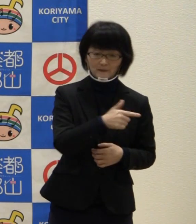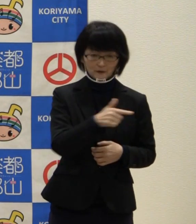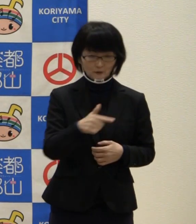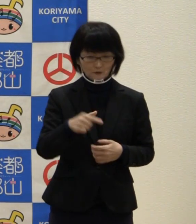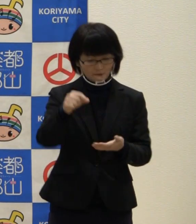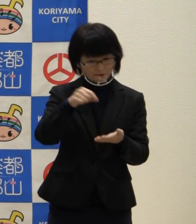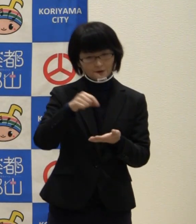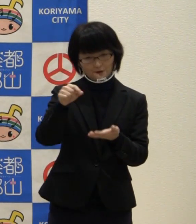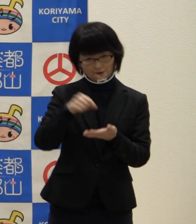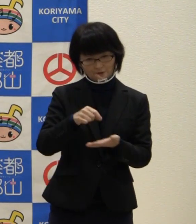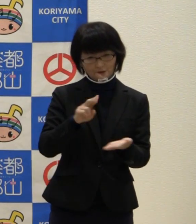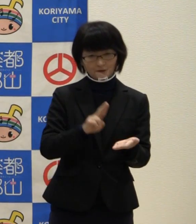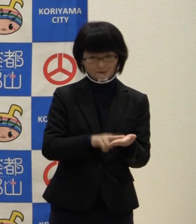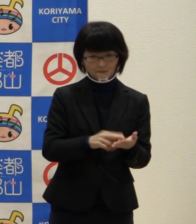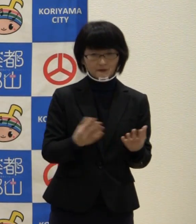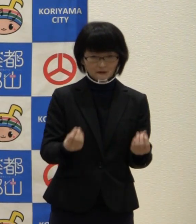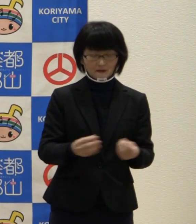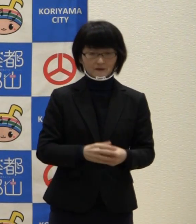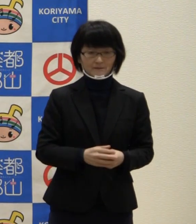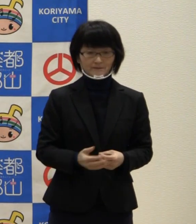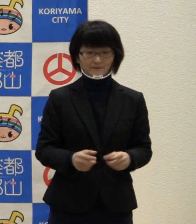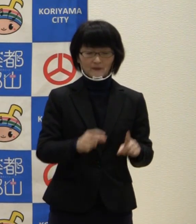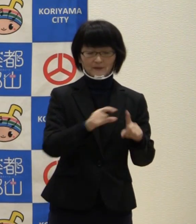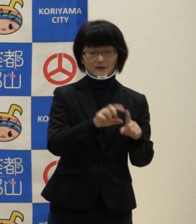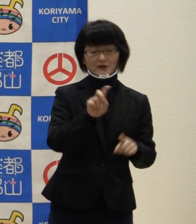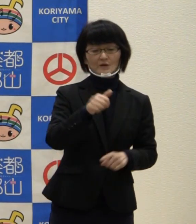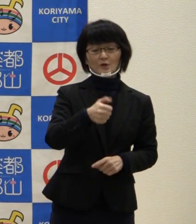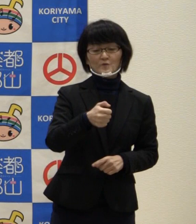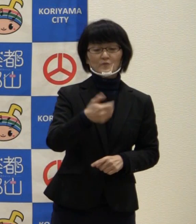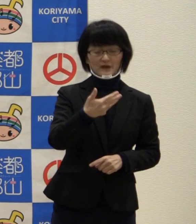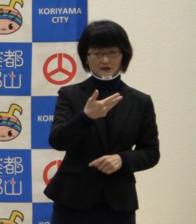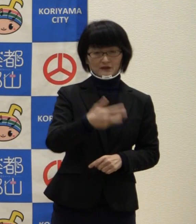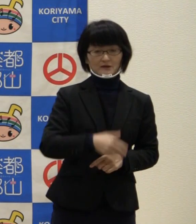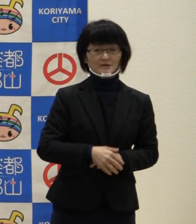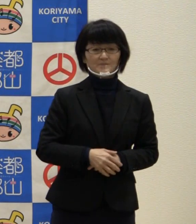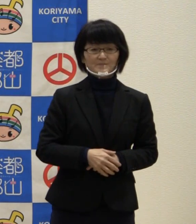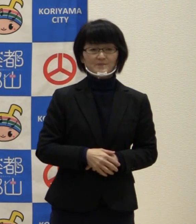ものでございます。それから58ページでございますが、